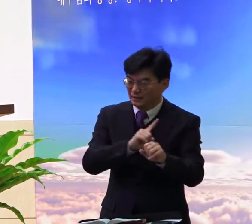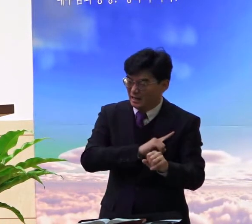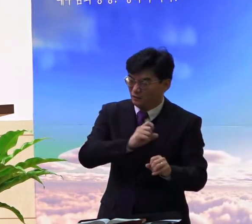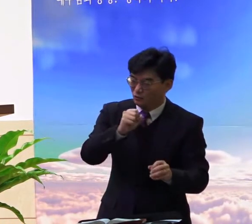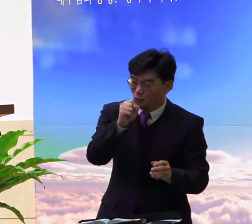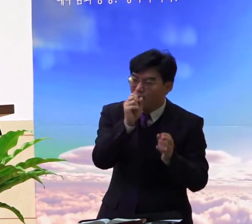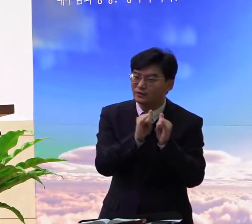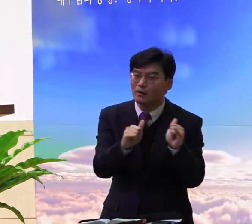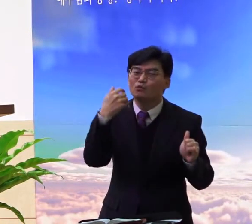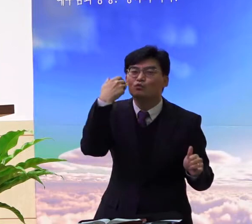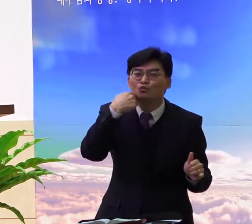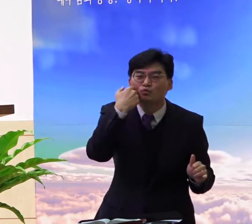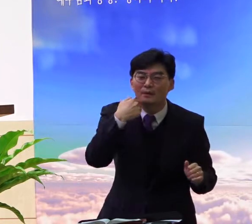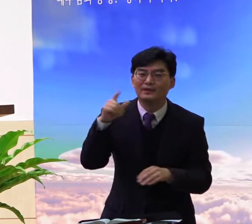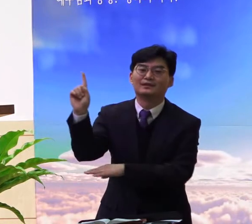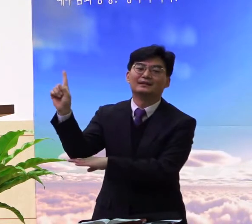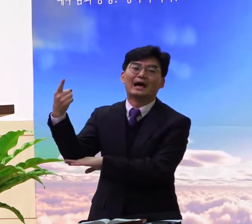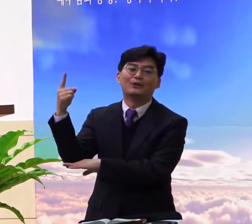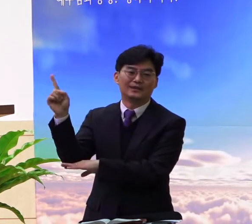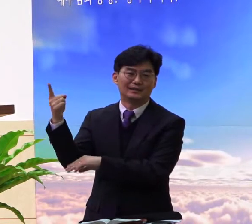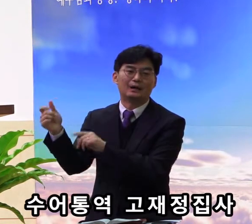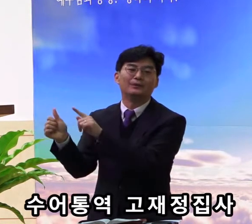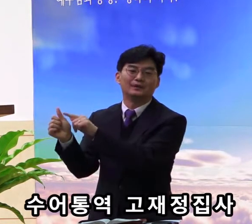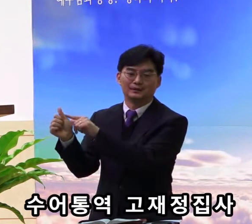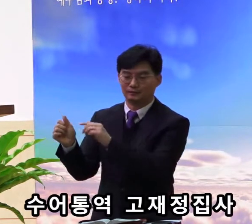왕이었습니다. 그런 반면에